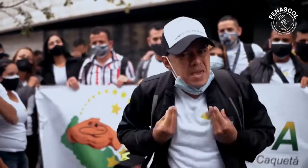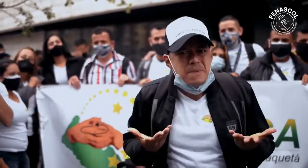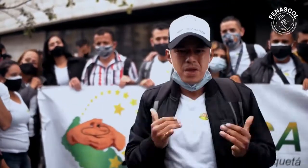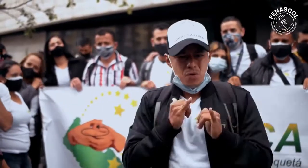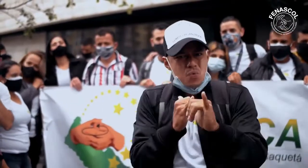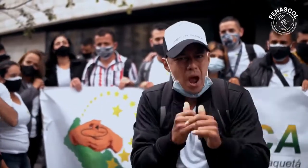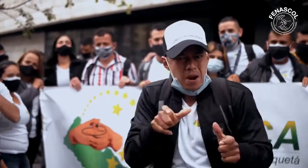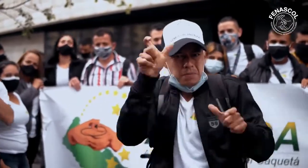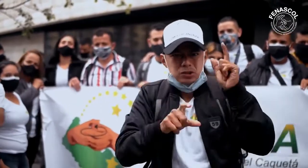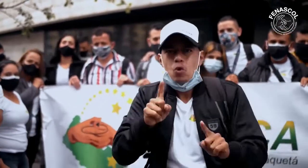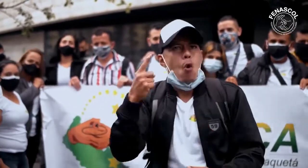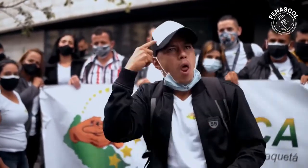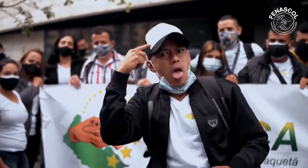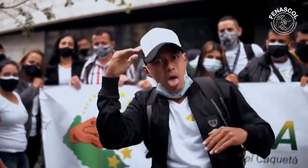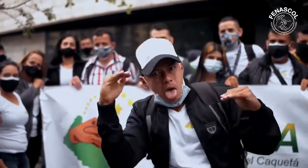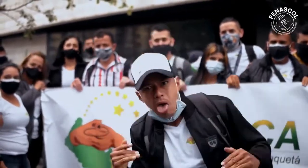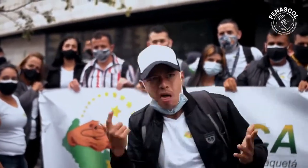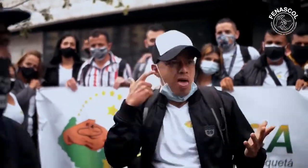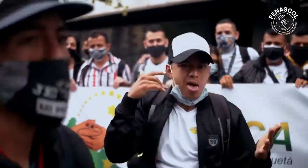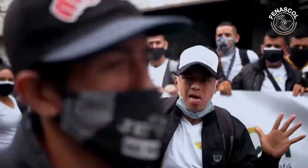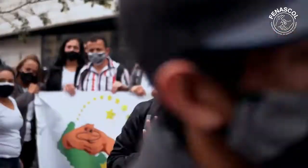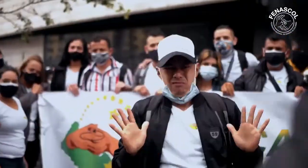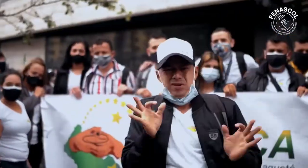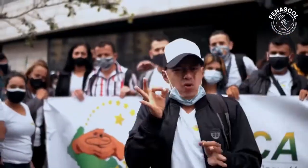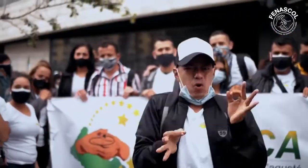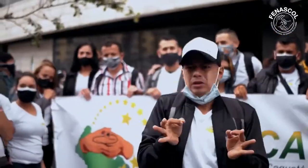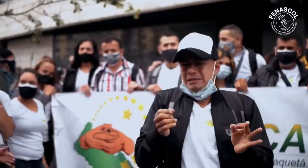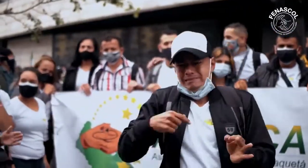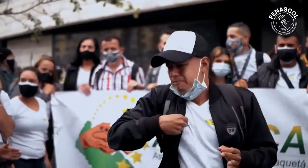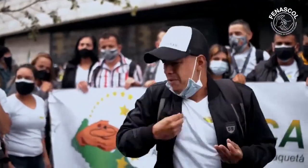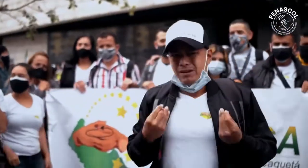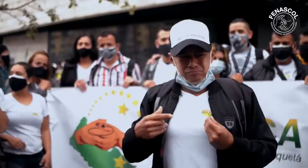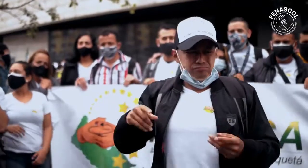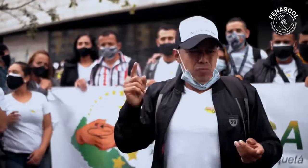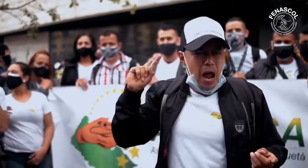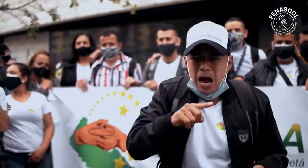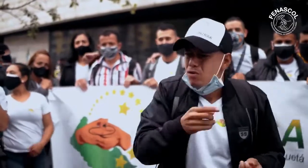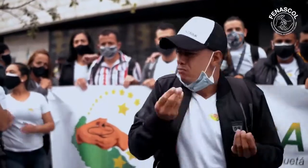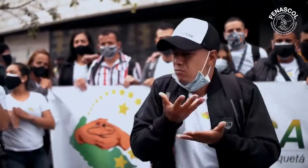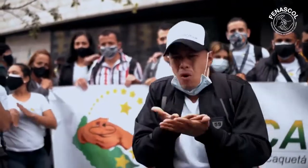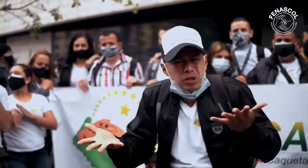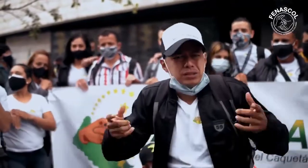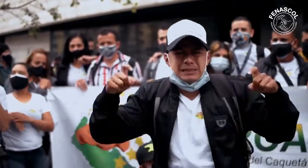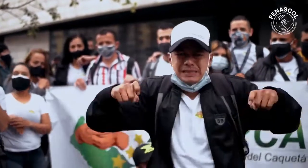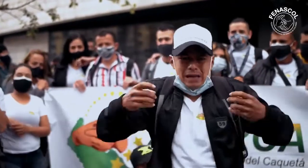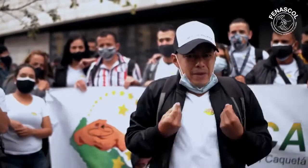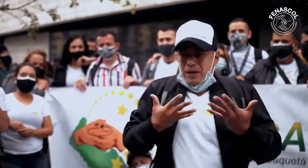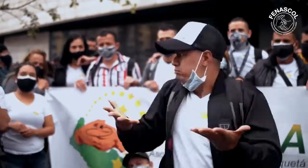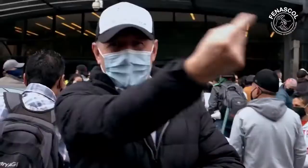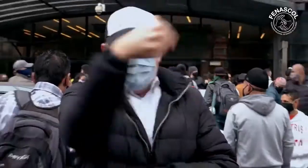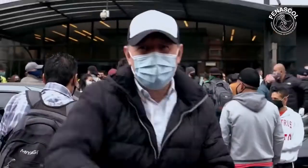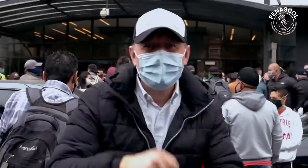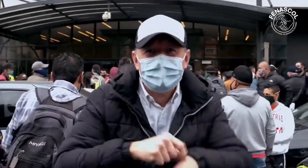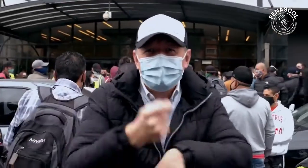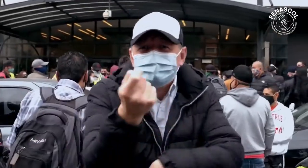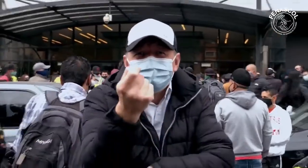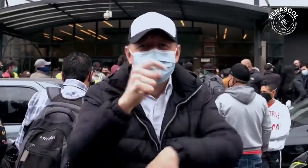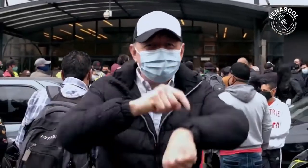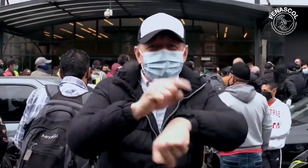nuestros derechos, esto es algo justo para nosotros, y exigimos que podamos acceder a la licencia como cualquier otro.